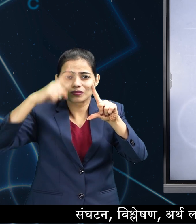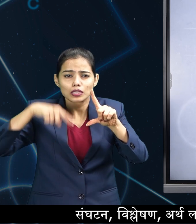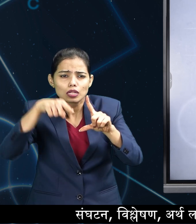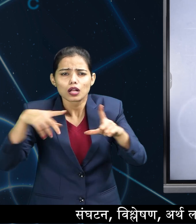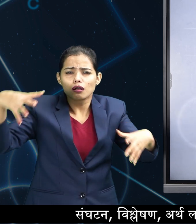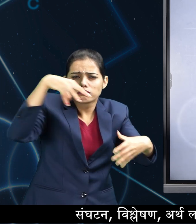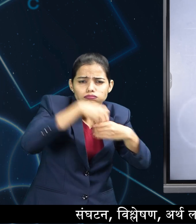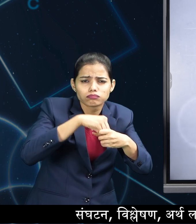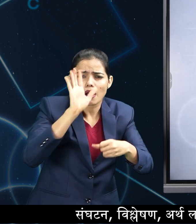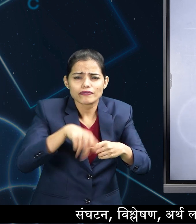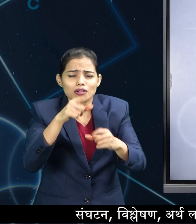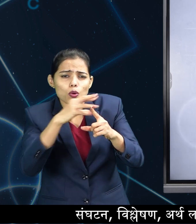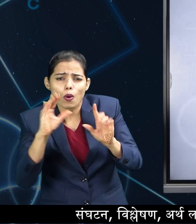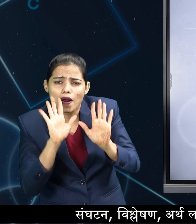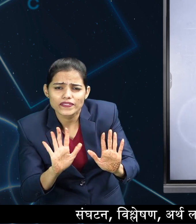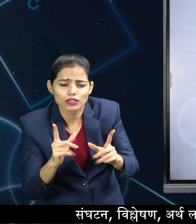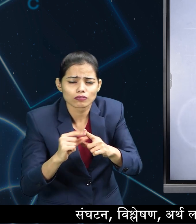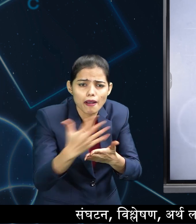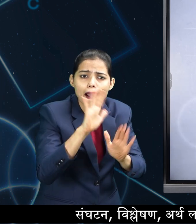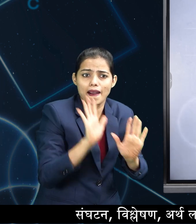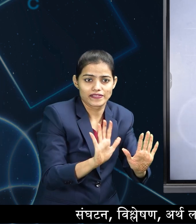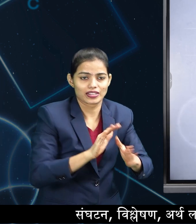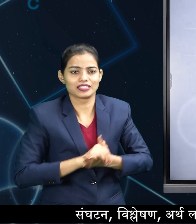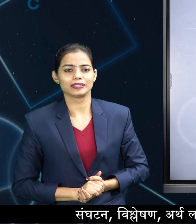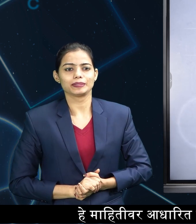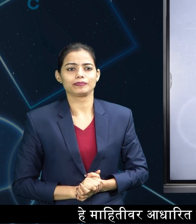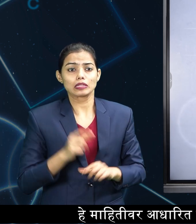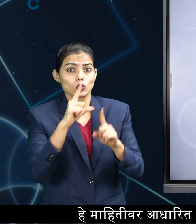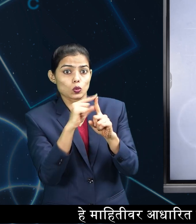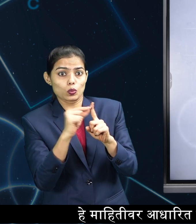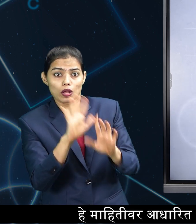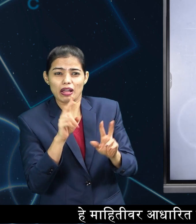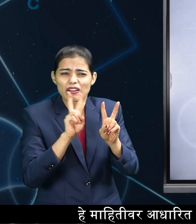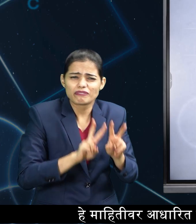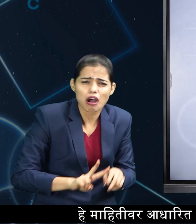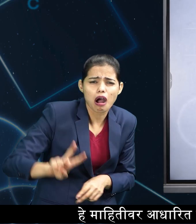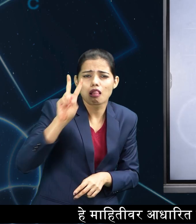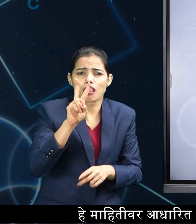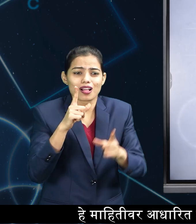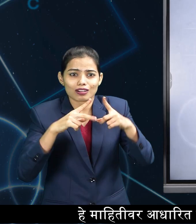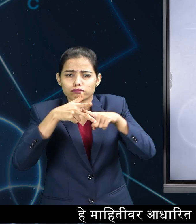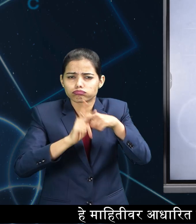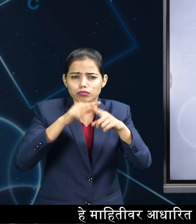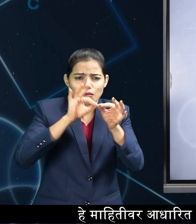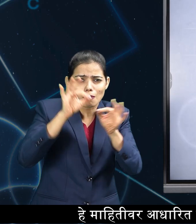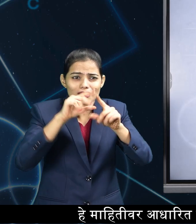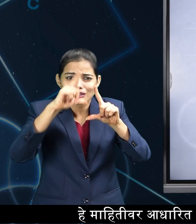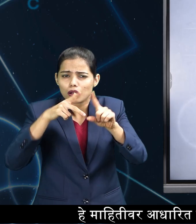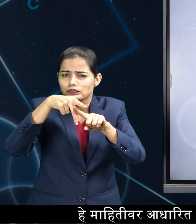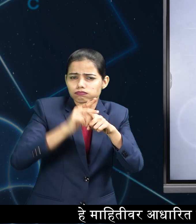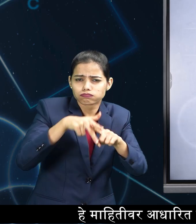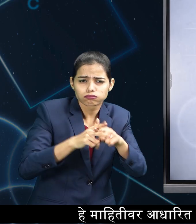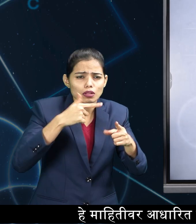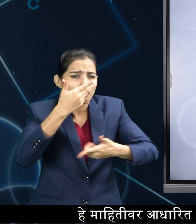आणि सादरीकरण याचा अभ्यास करणारे क्षेत्र आहे. हे माहितीवर आधारित सूज्ञ निर्णय घेण्यासाठी आणि